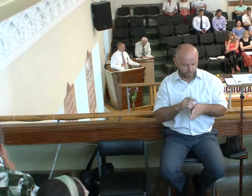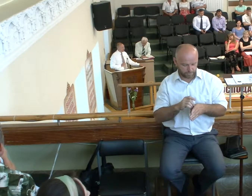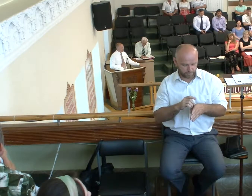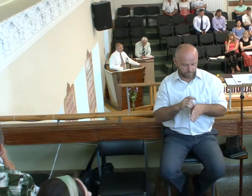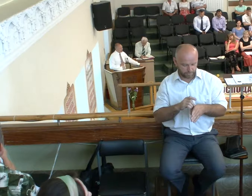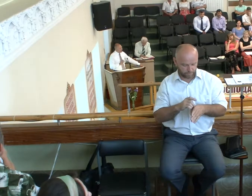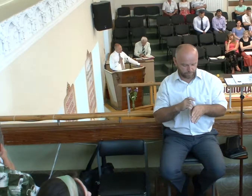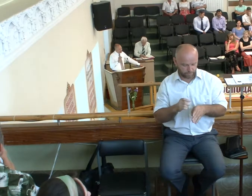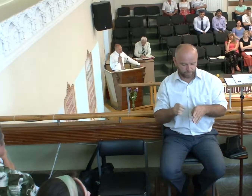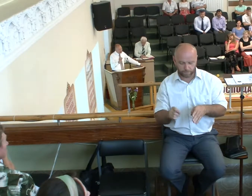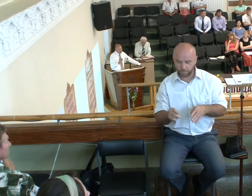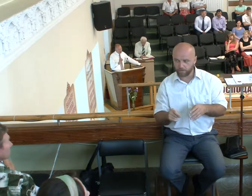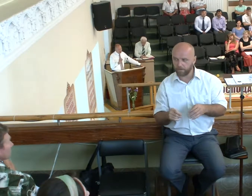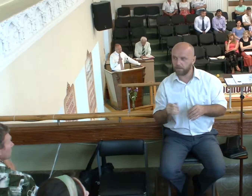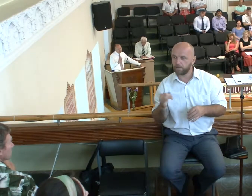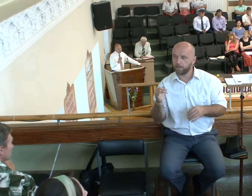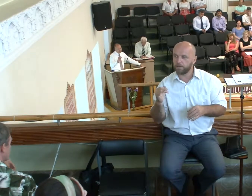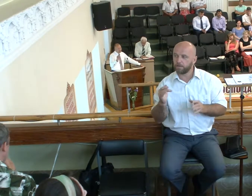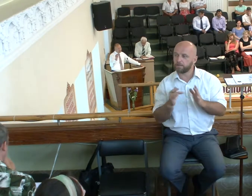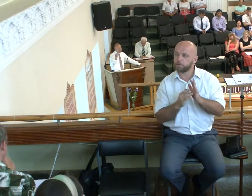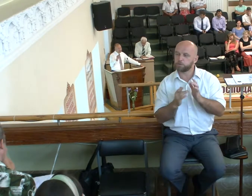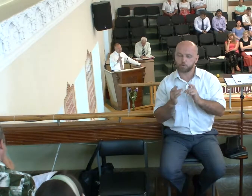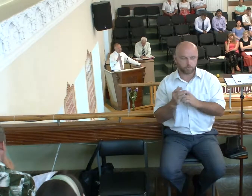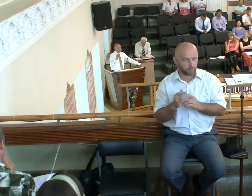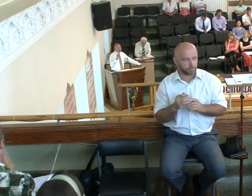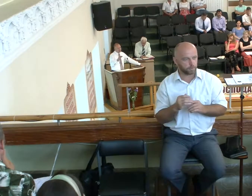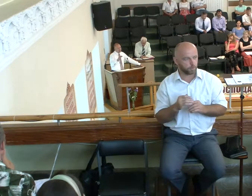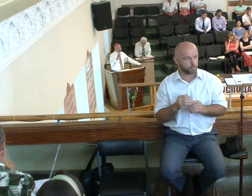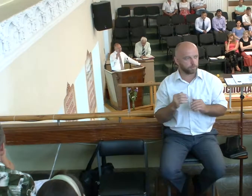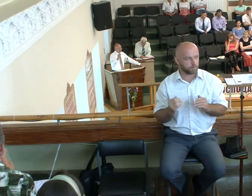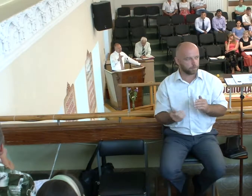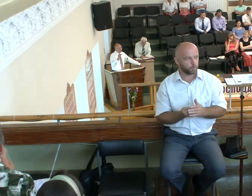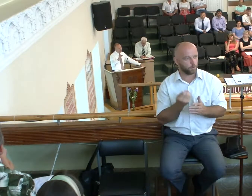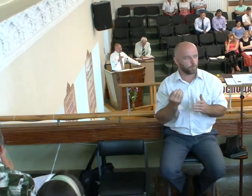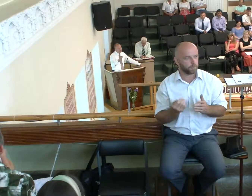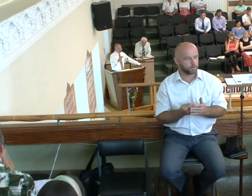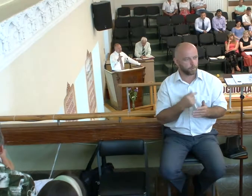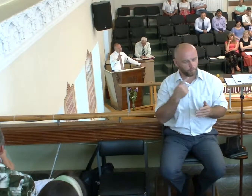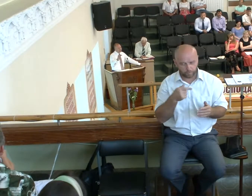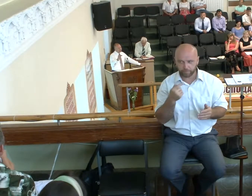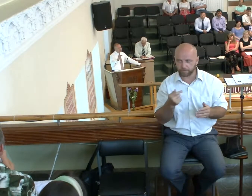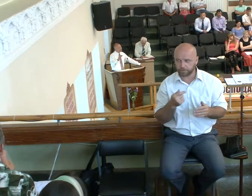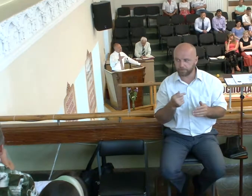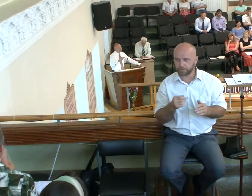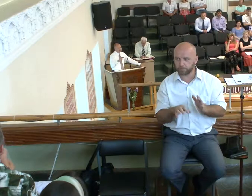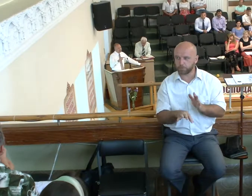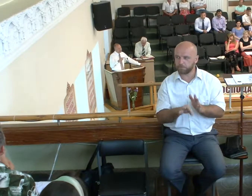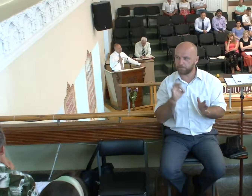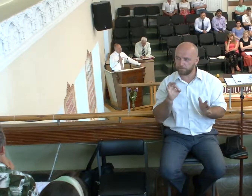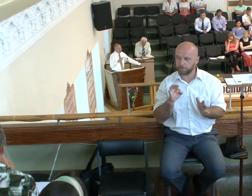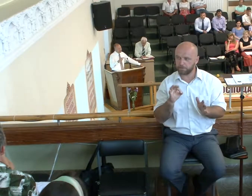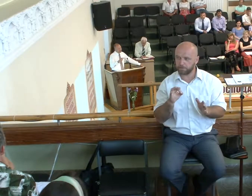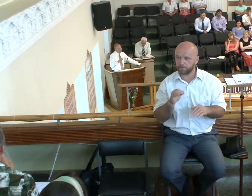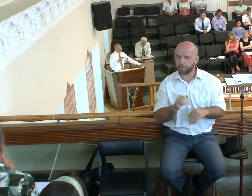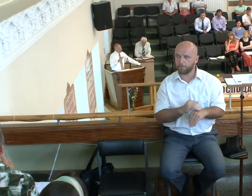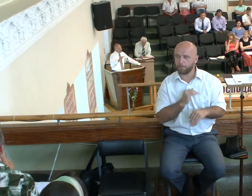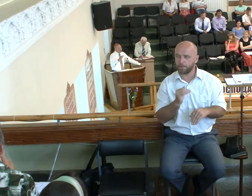Христом. Христос подчеркивает: Мария избрала благую часть, которая не